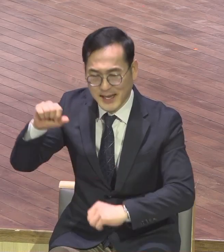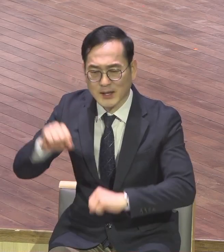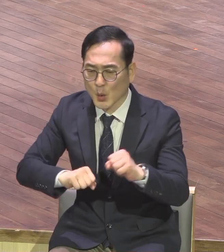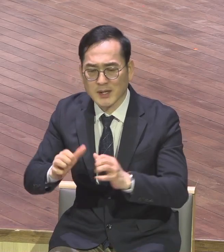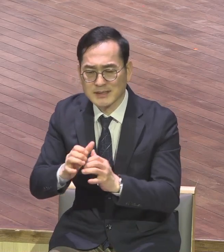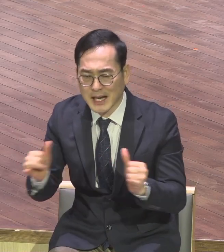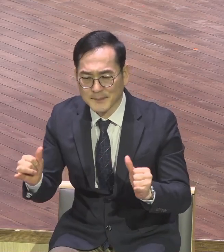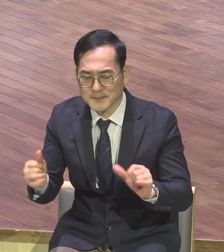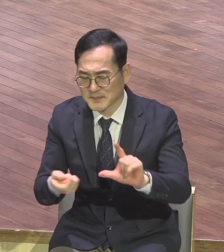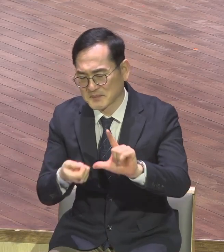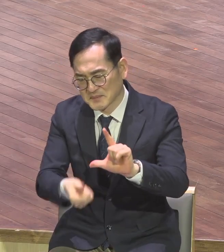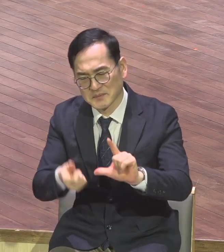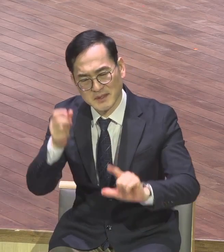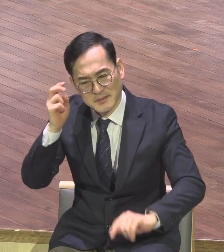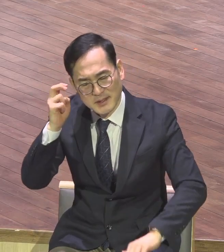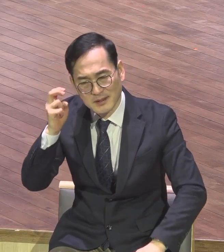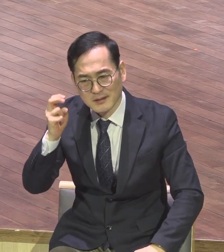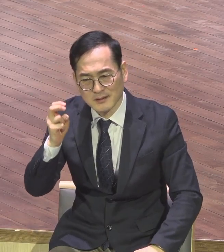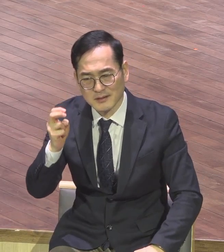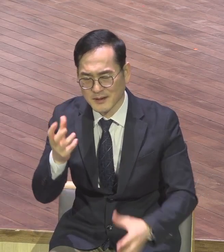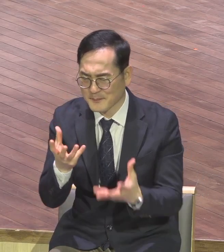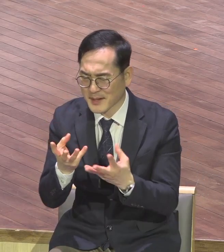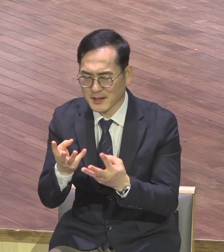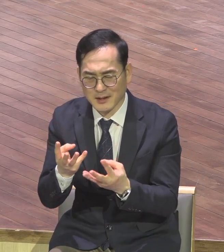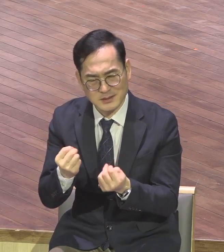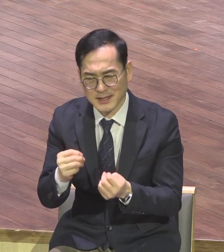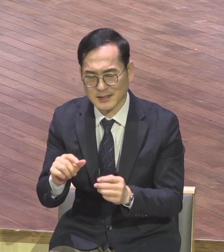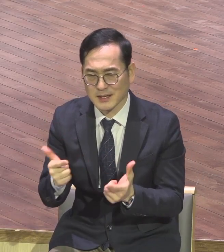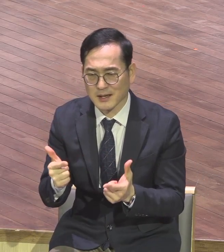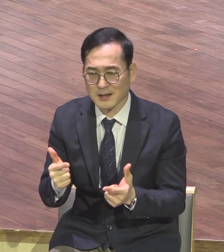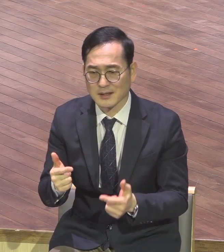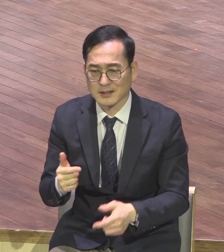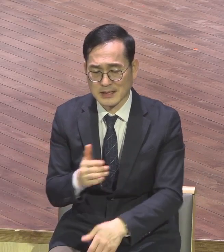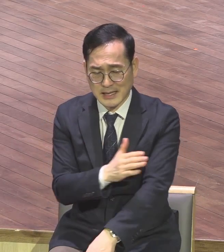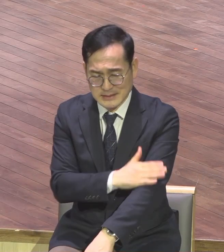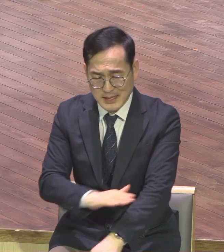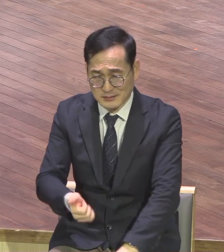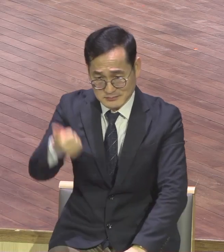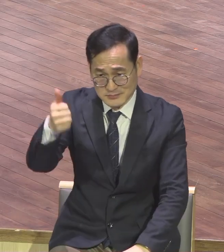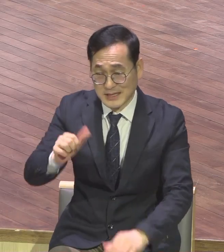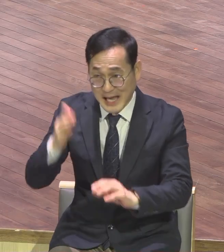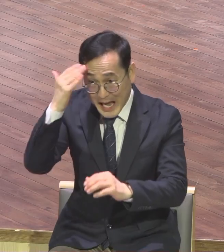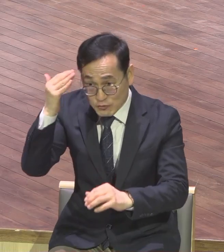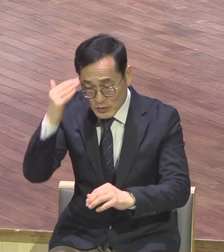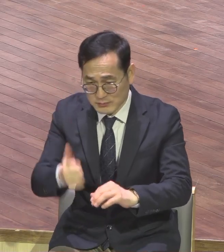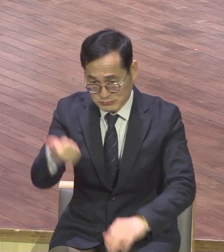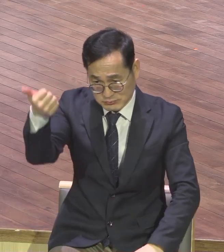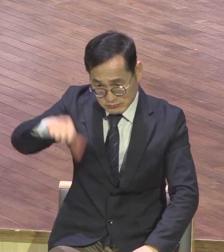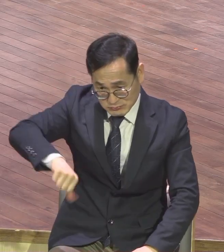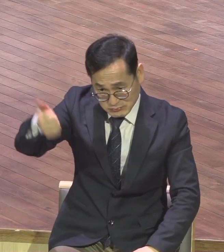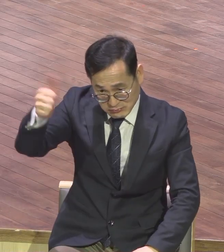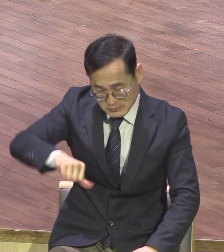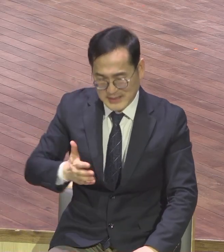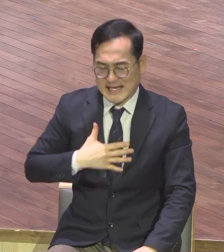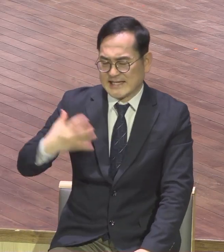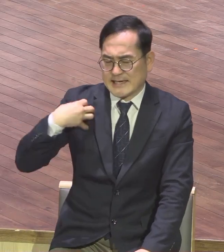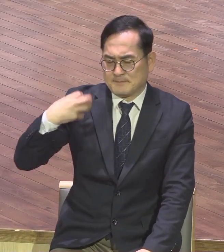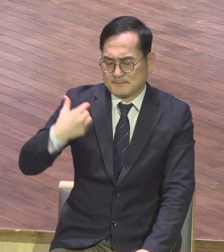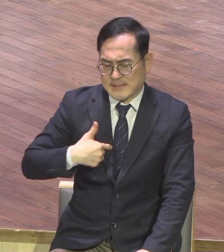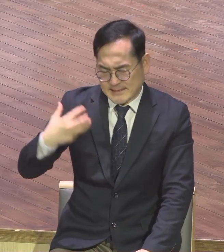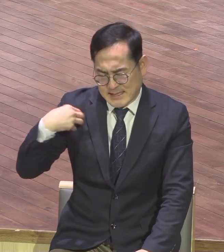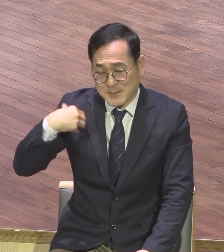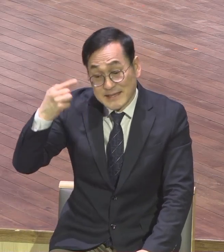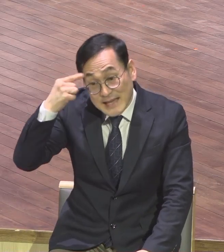수 없습니다. 잘 되고 못 되는 것이 모두 나에게 달렸다는 강한 책임감을 가진 자가 진정한